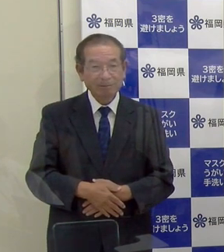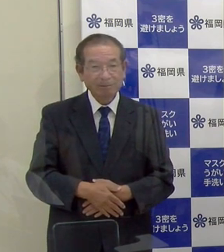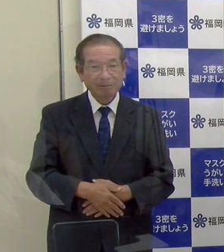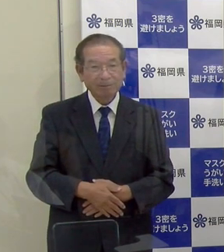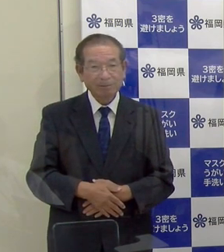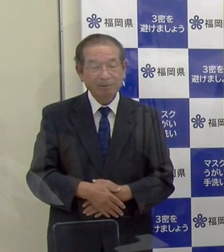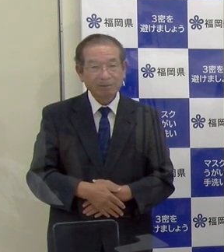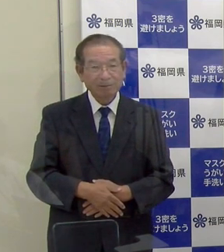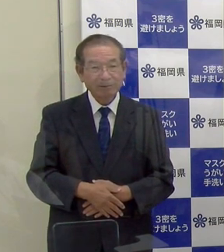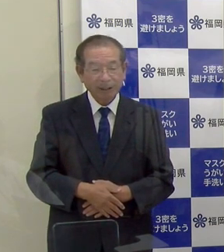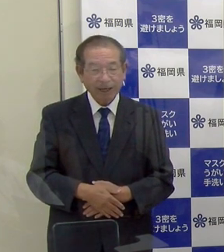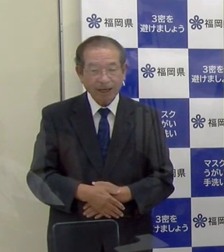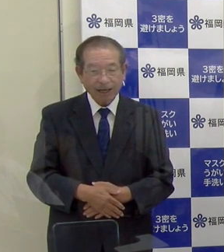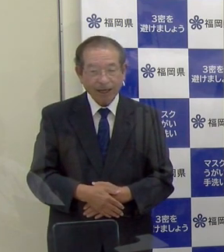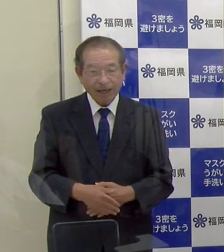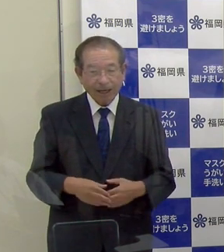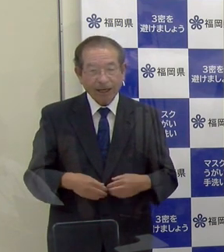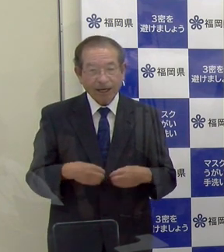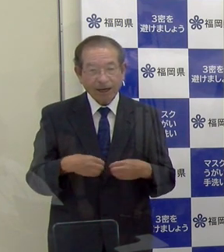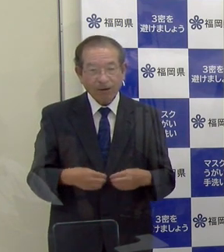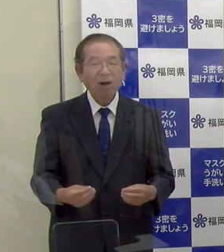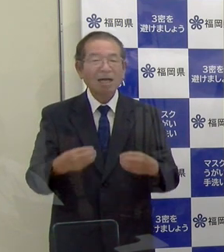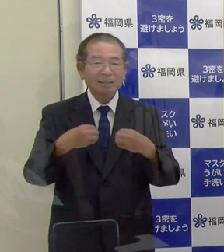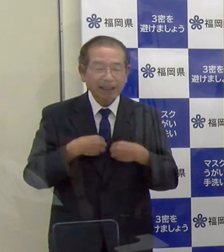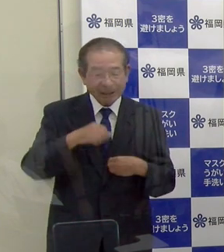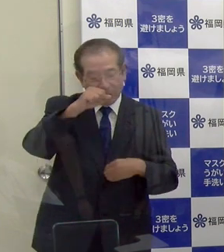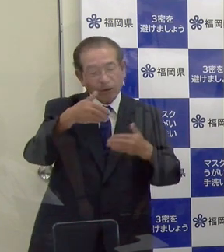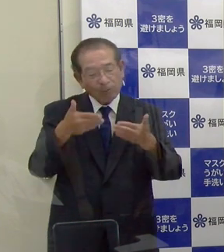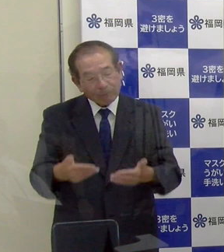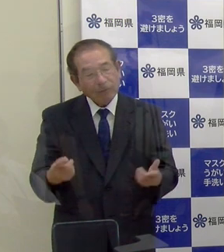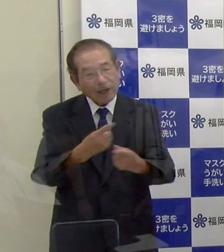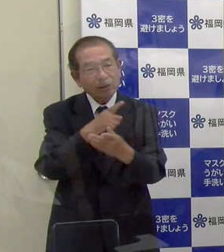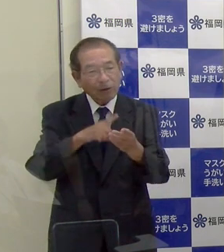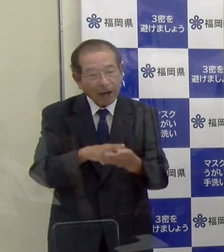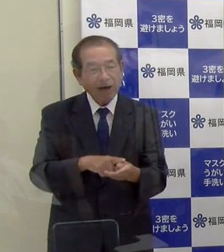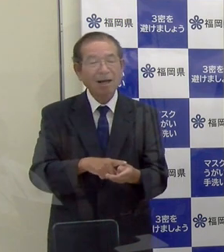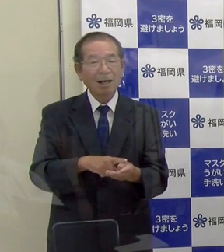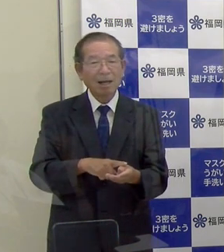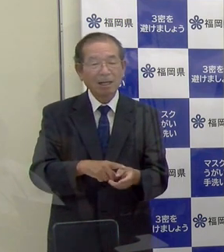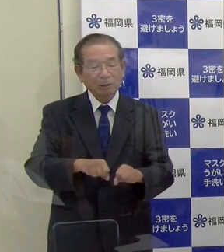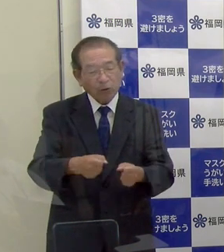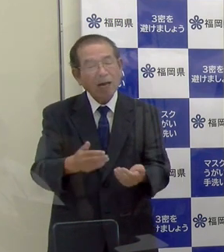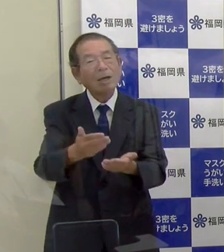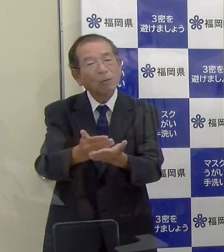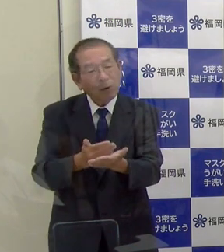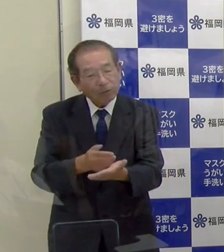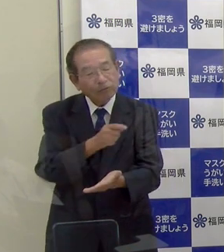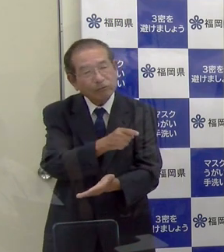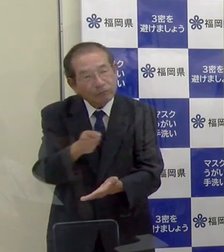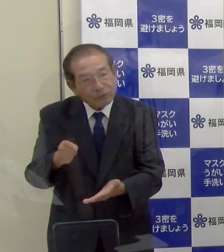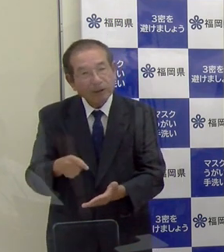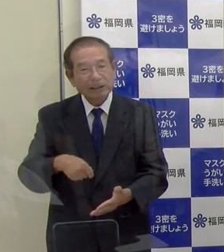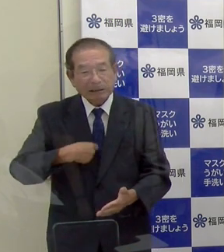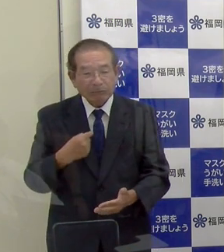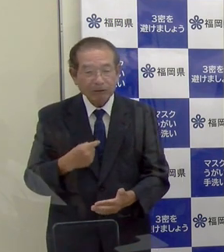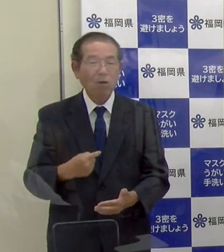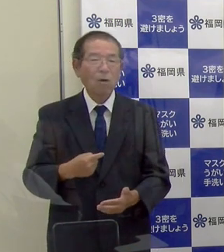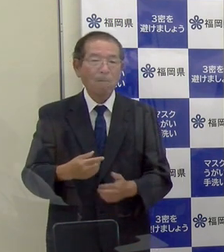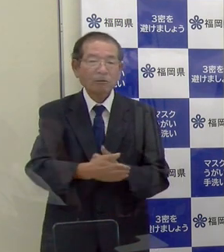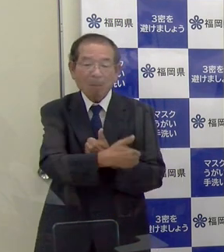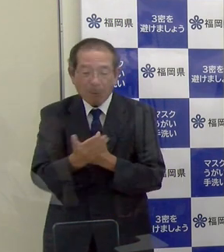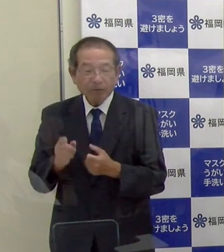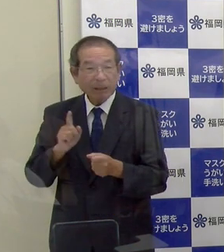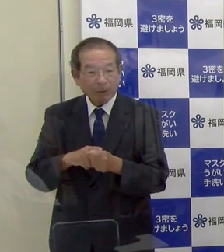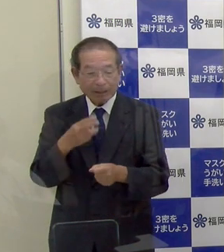おります感染による重症化あるいは後遺症こういったものから自らを守るためにも